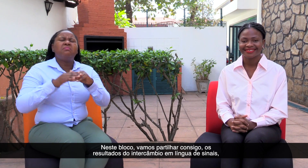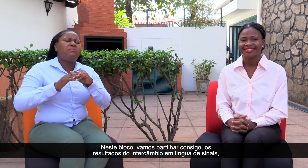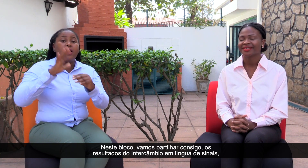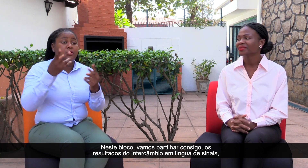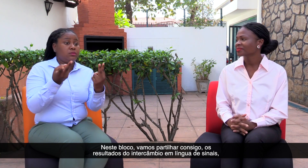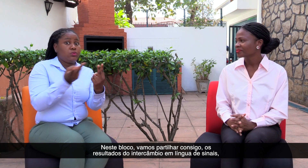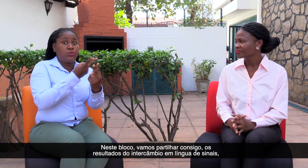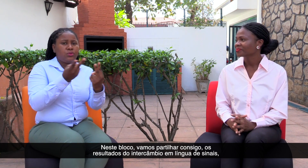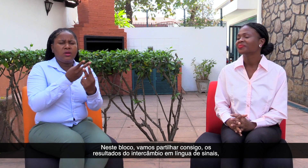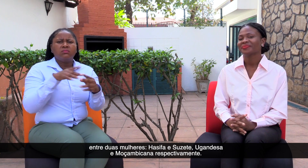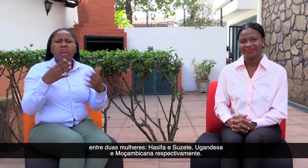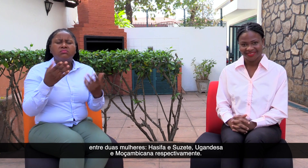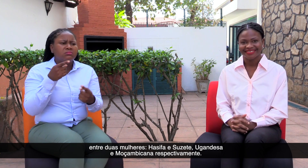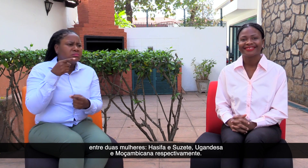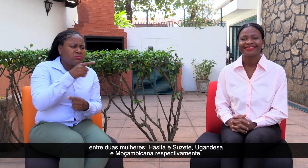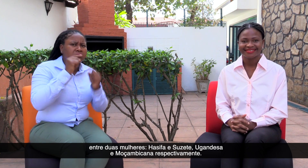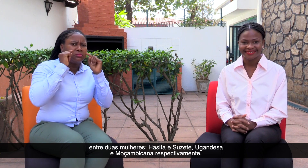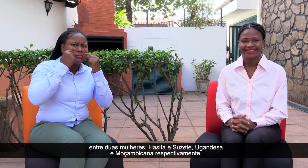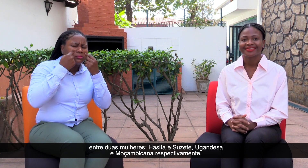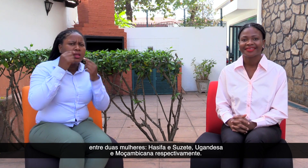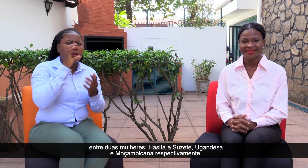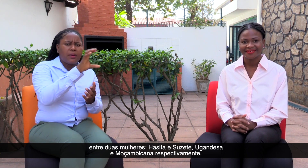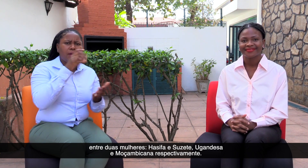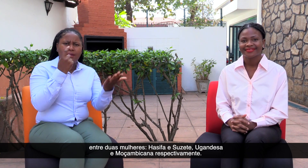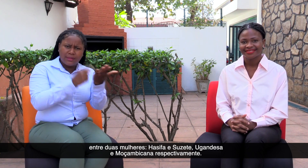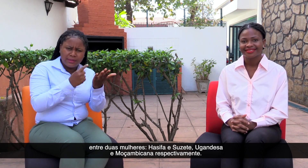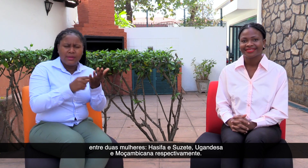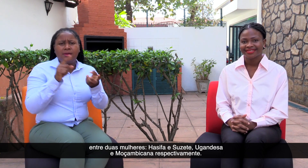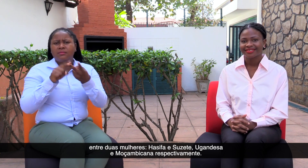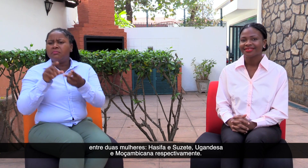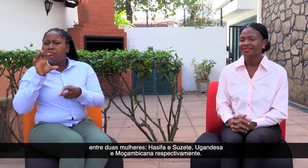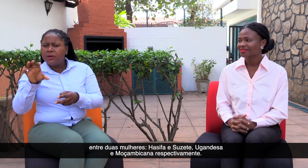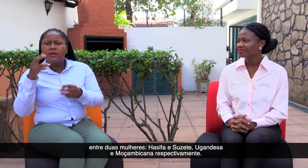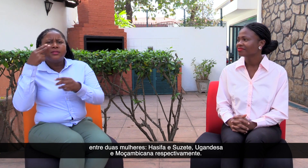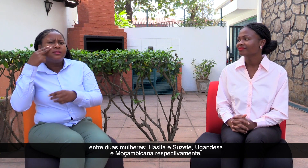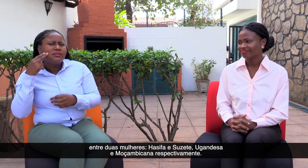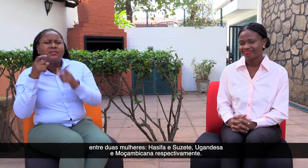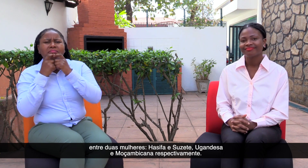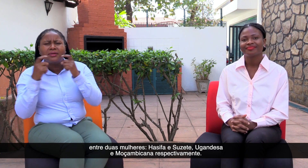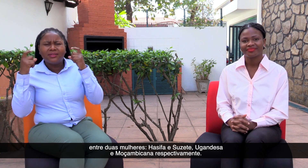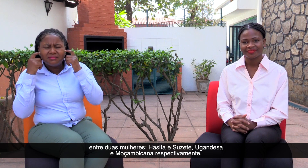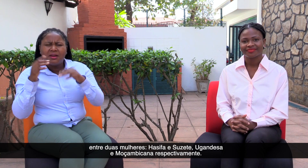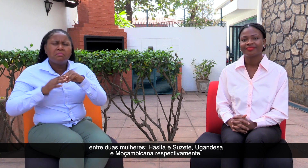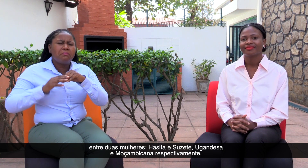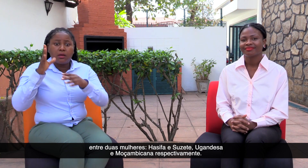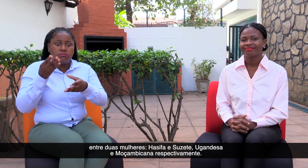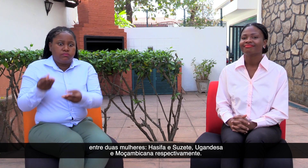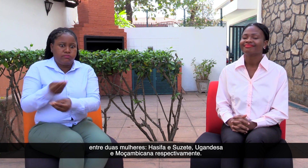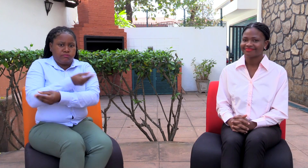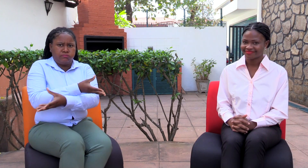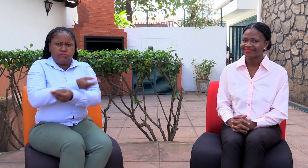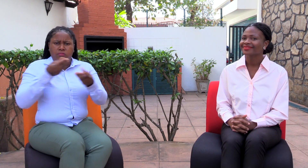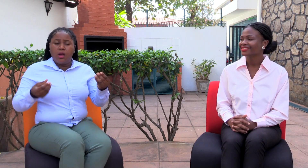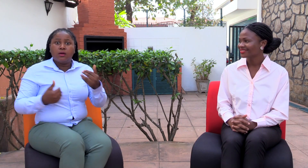do intercâmbio em língua de sinais entre duas mulheres, Asifa e Suzete, ugandesa e moçambicana,